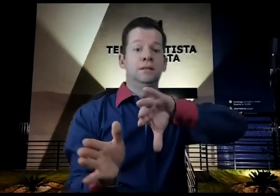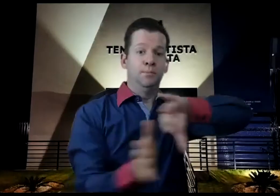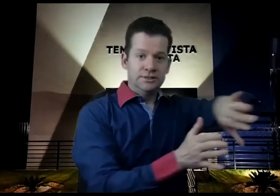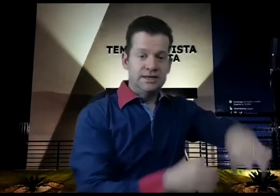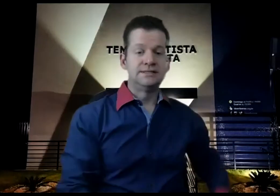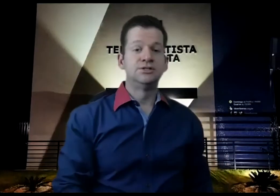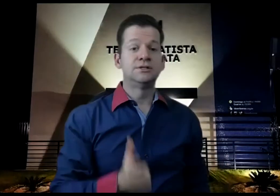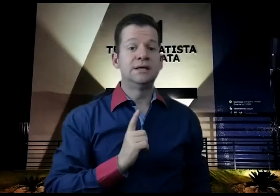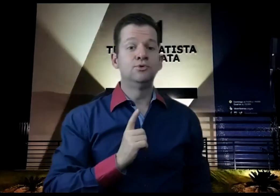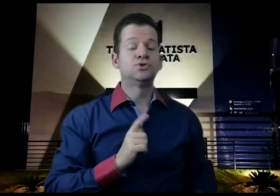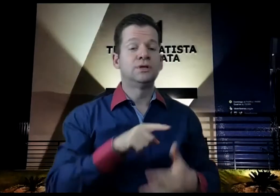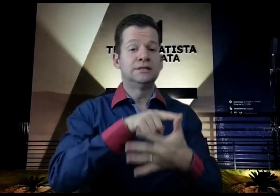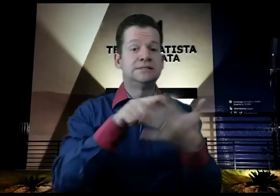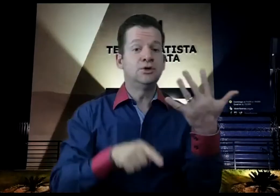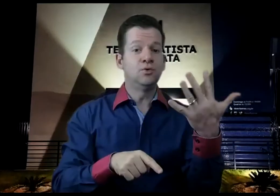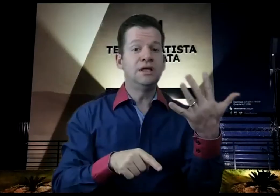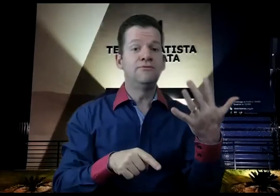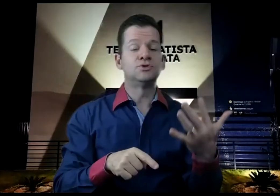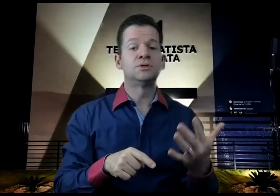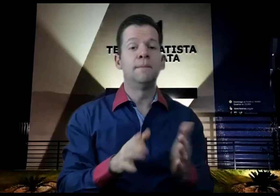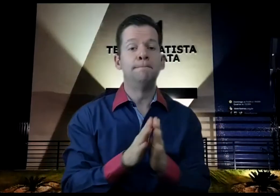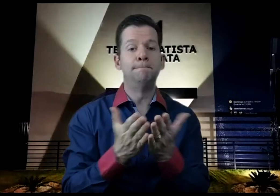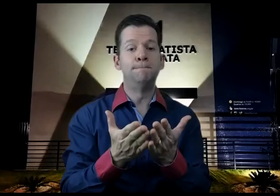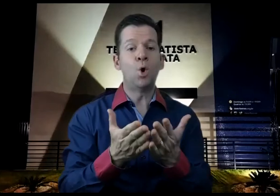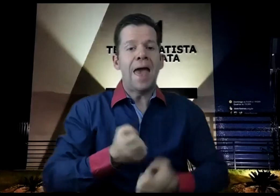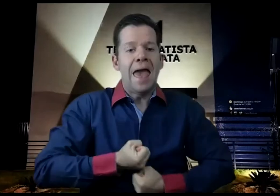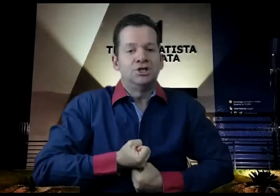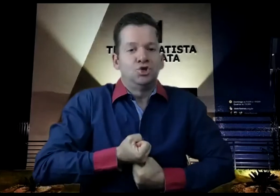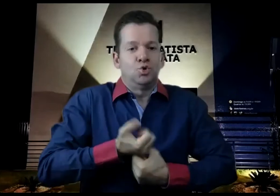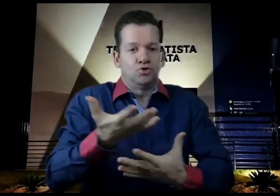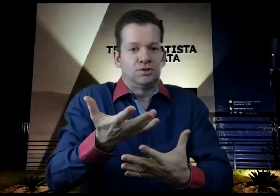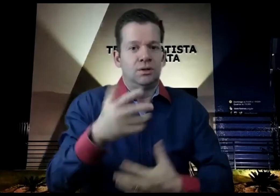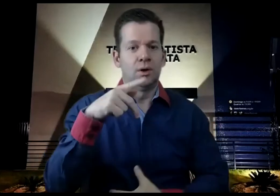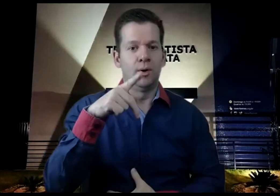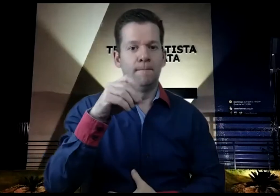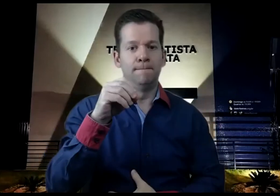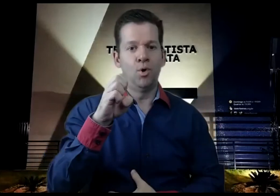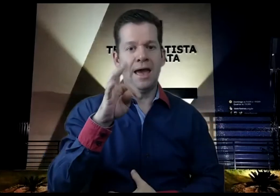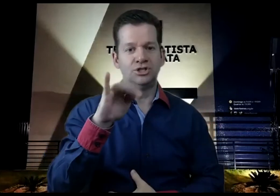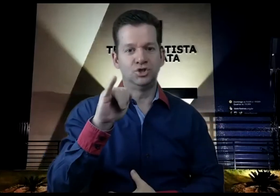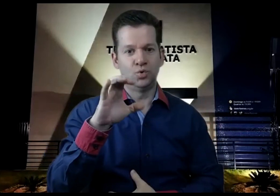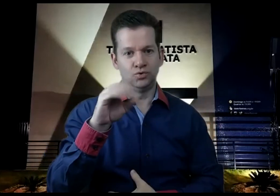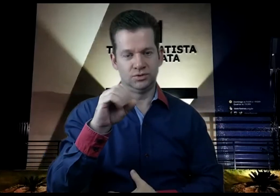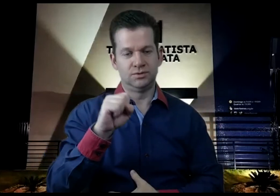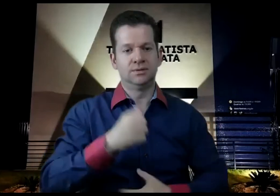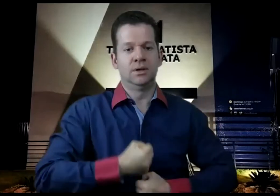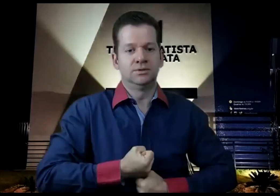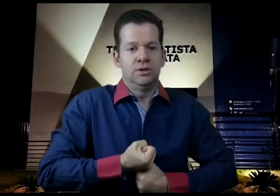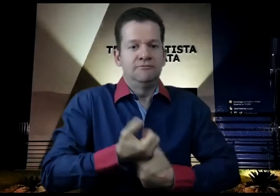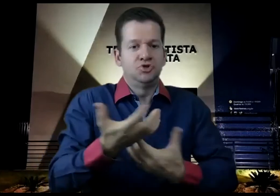Depois desses, nós temos 5 livros poéticos. Poéticos. Então, são livros